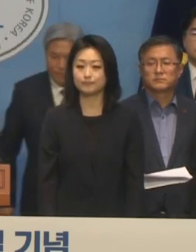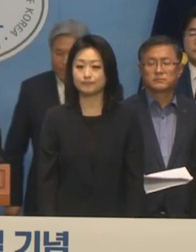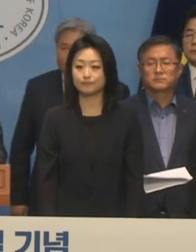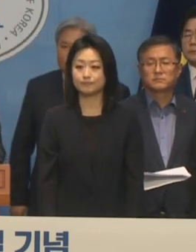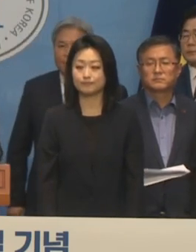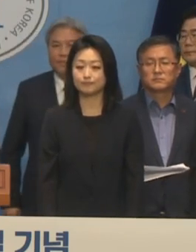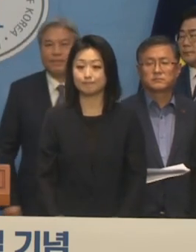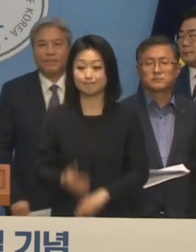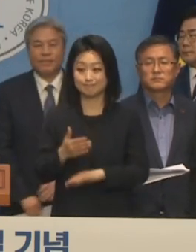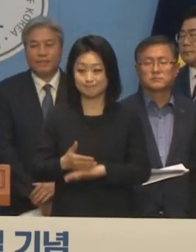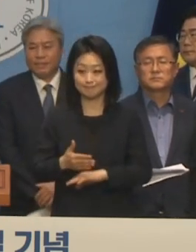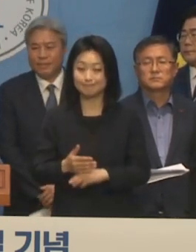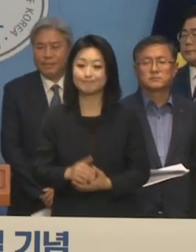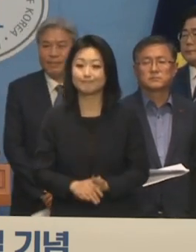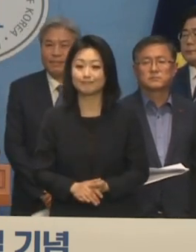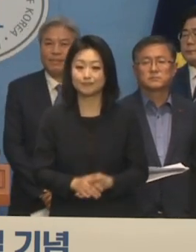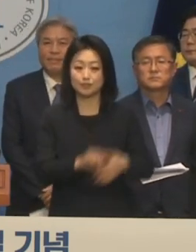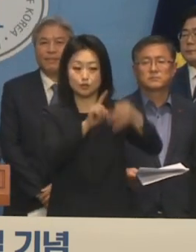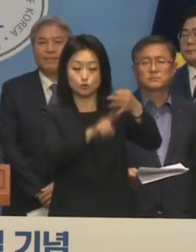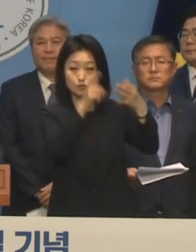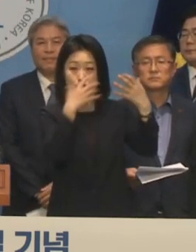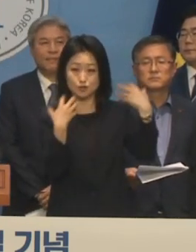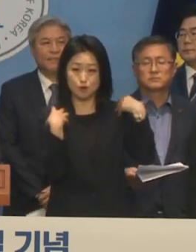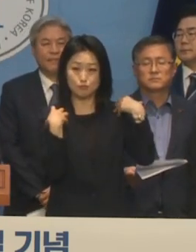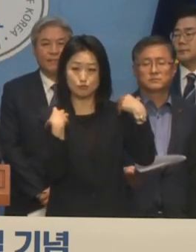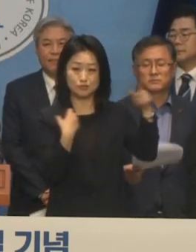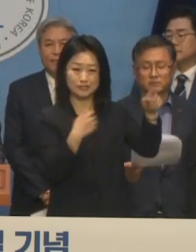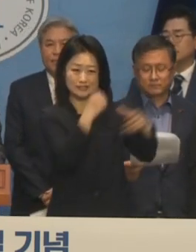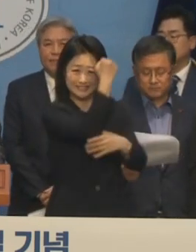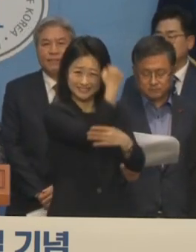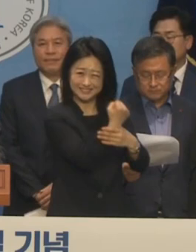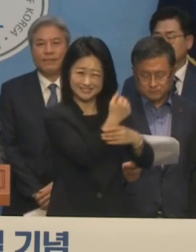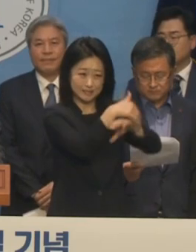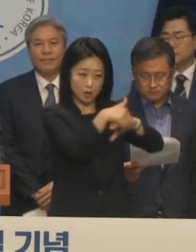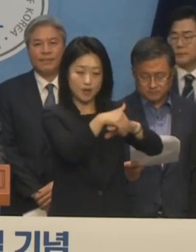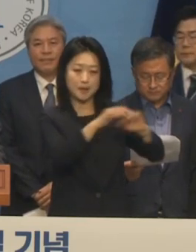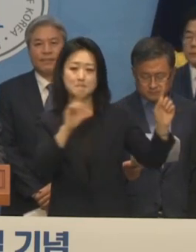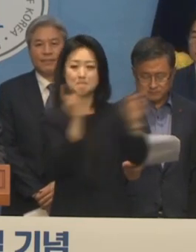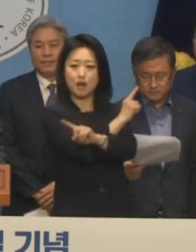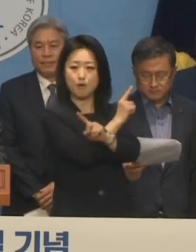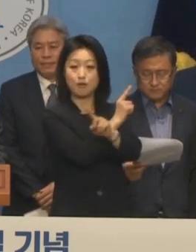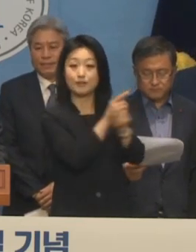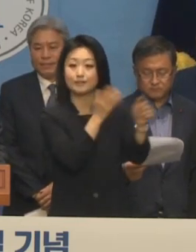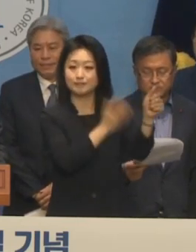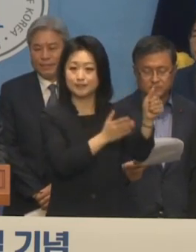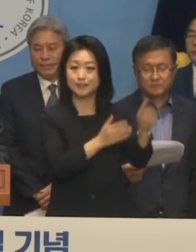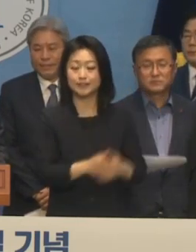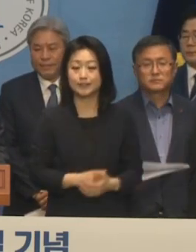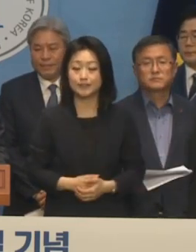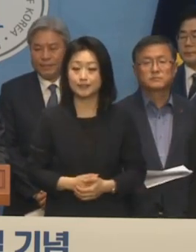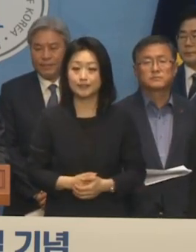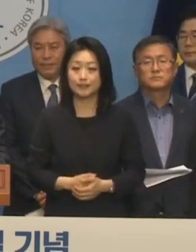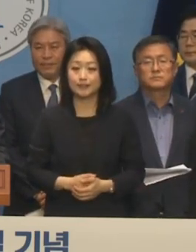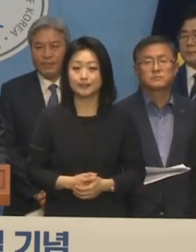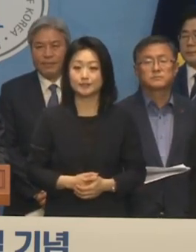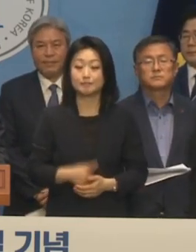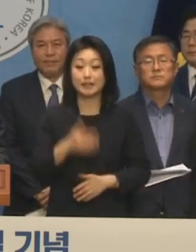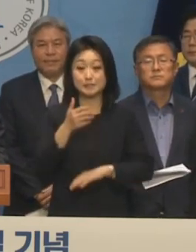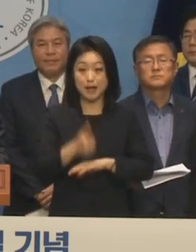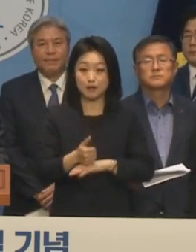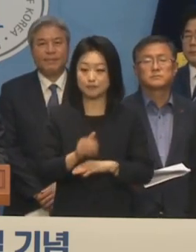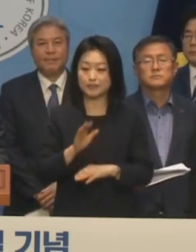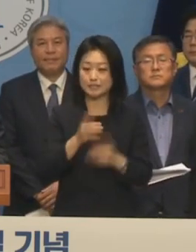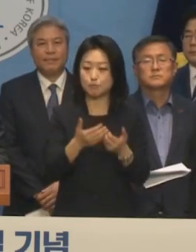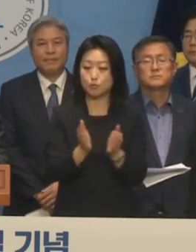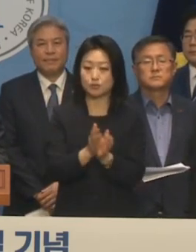네, 감사합니다. 윤석열 정부의 퇴행적 노동정책 기조의 전환을 촉구하는 발언 주셨습니다. 마지막 발언입니다.